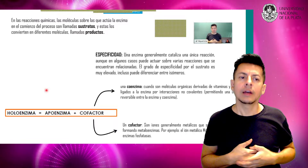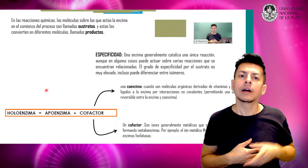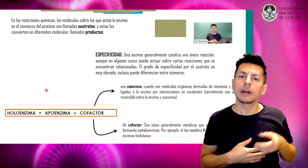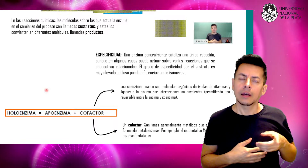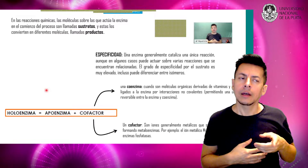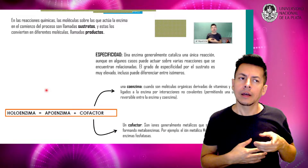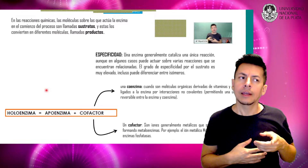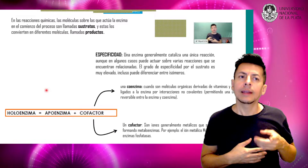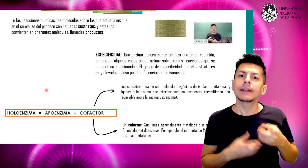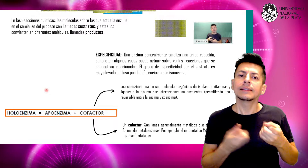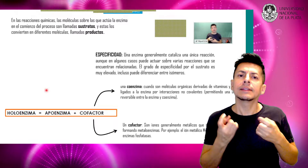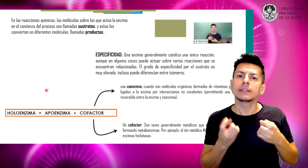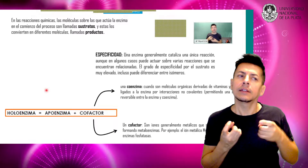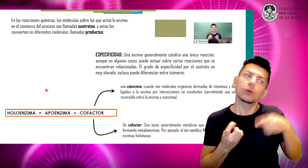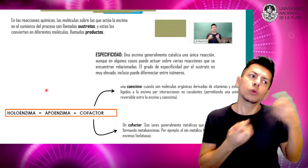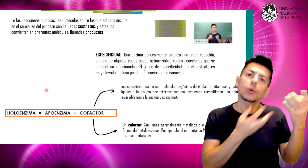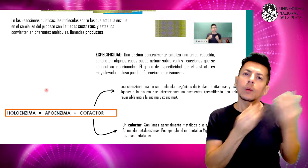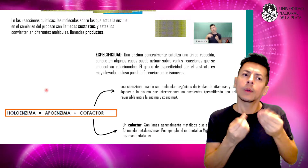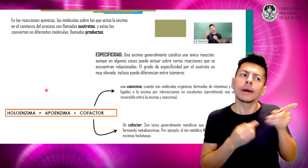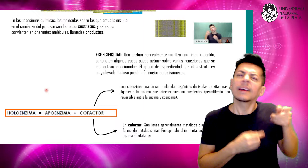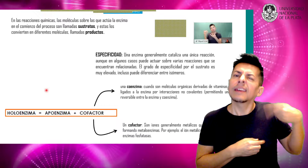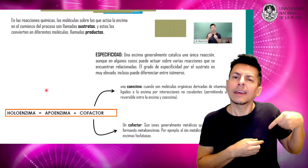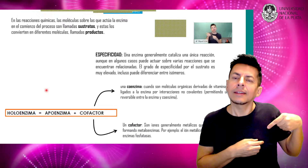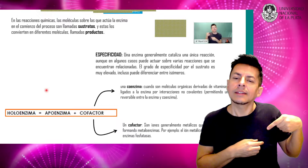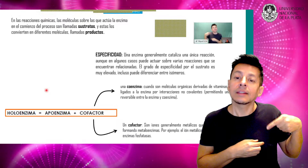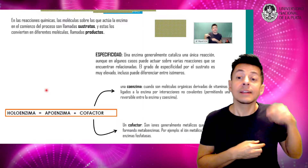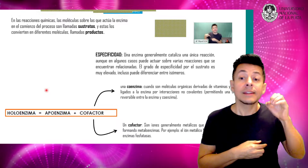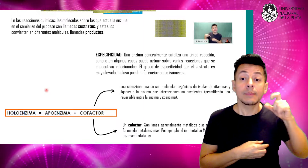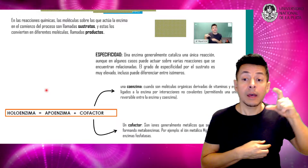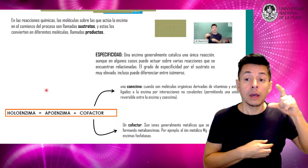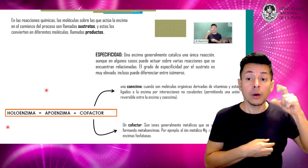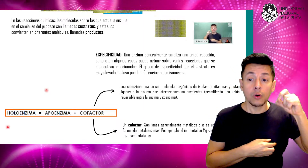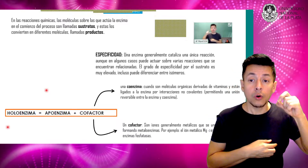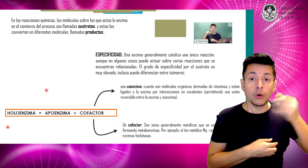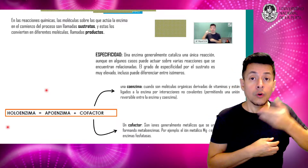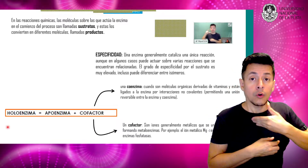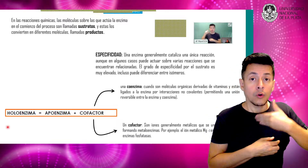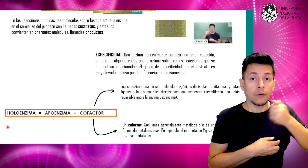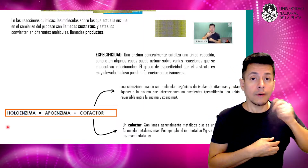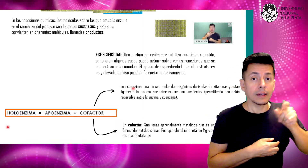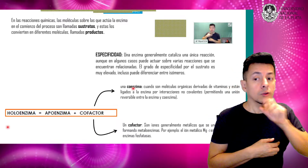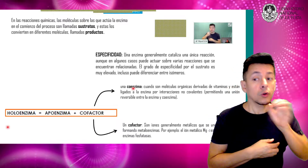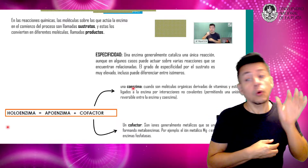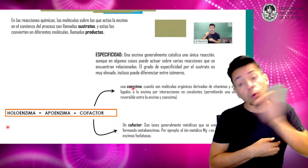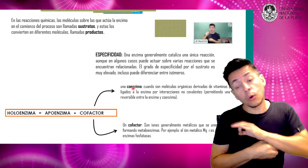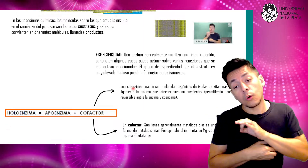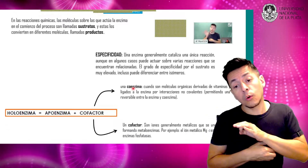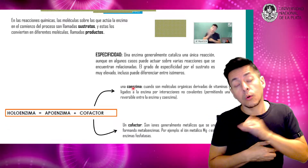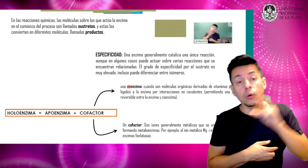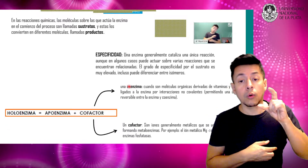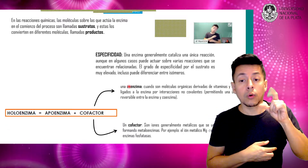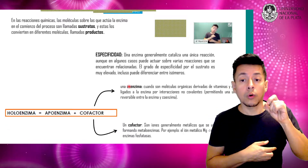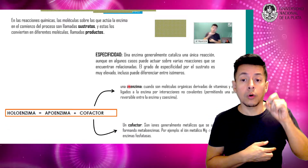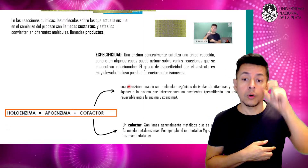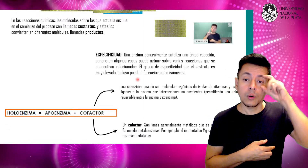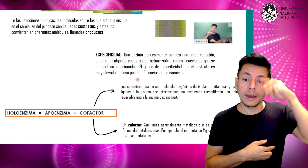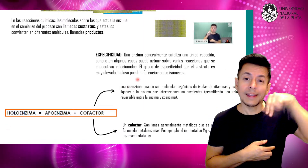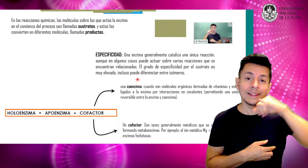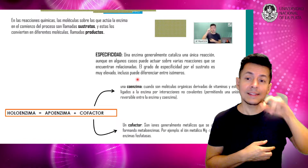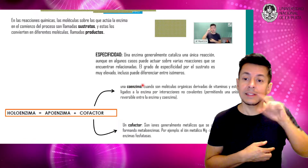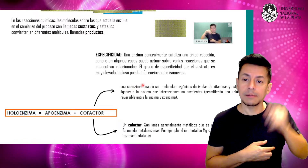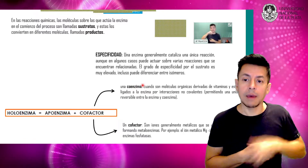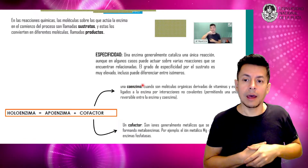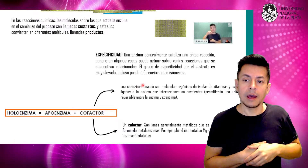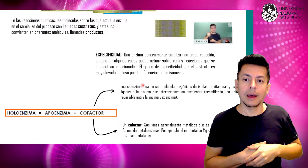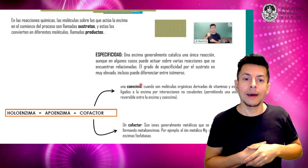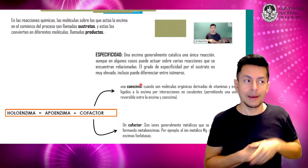función necesita un compuesto químico que es llamado cofactor o coenzima. ¿Sí? ¿Y cómo es